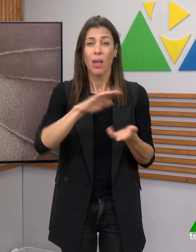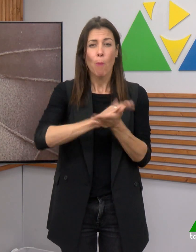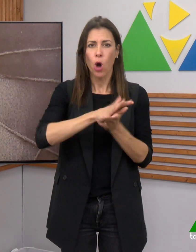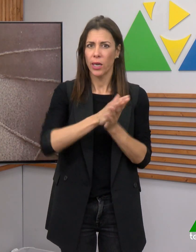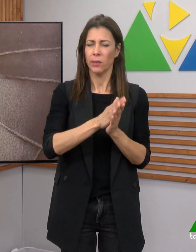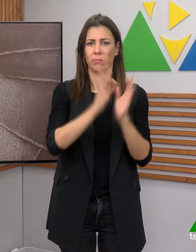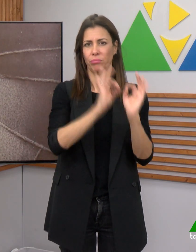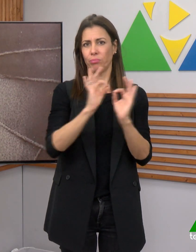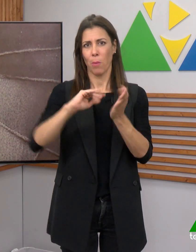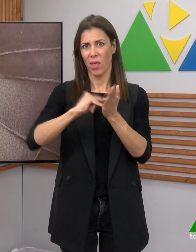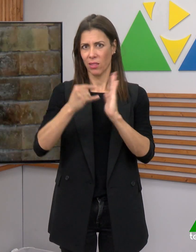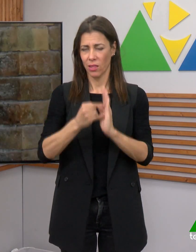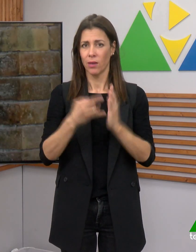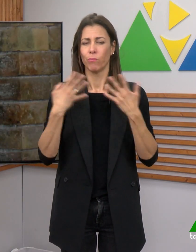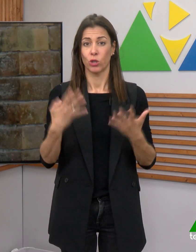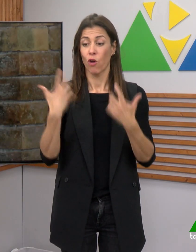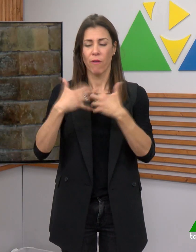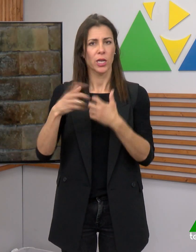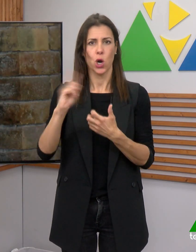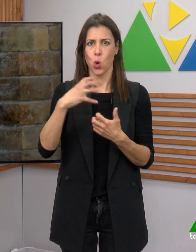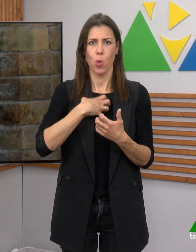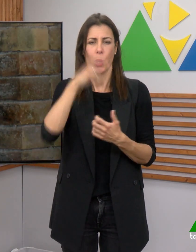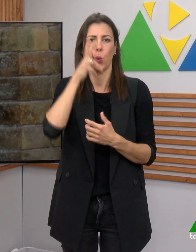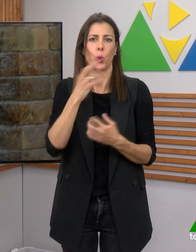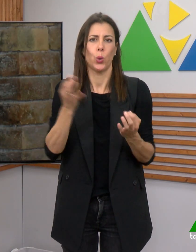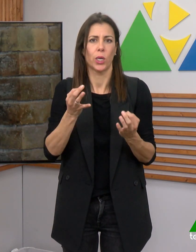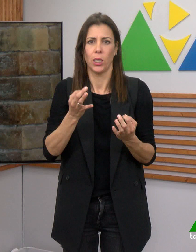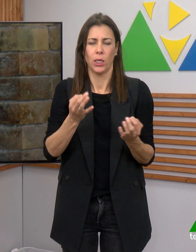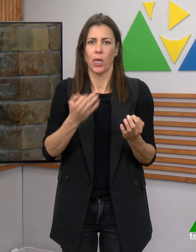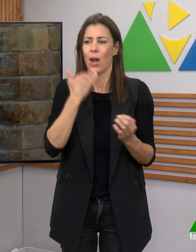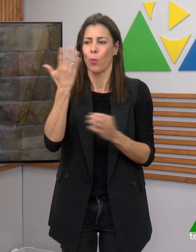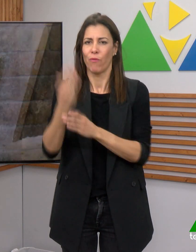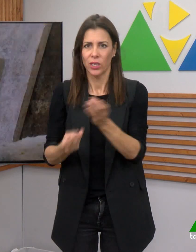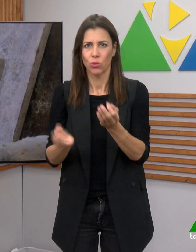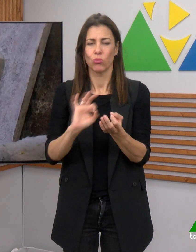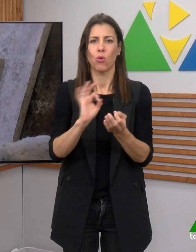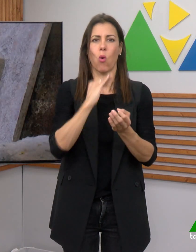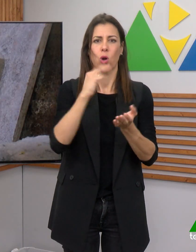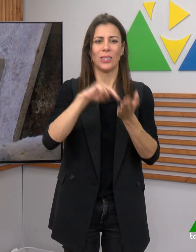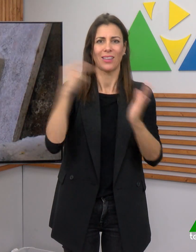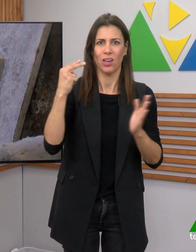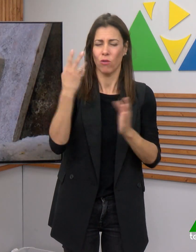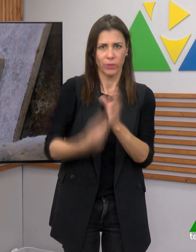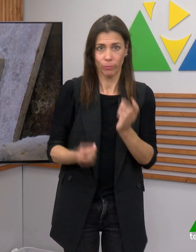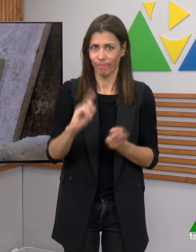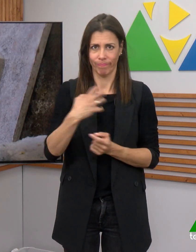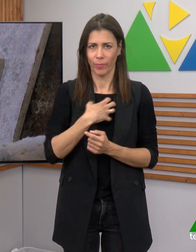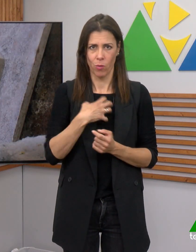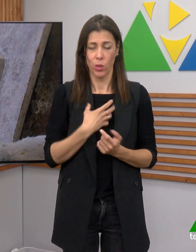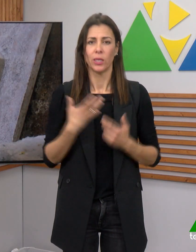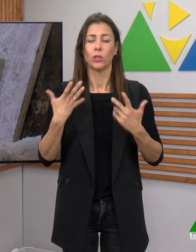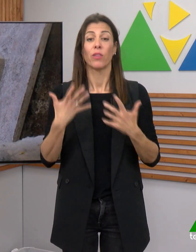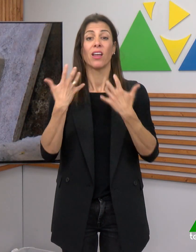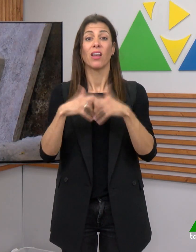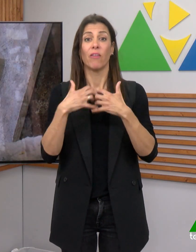En tiempo. Por lo tanto, la fábrica no podía permitirse el lujo de una parada técnica. Por eso, cuando la fábrica